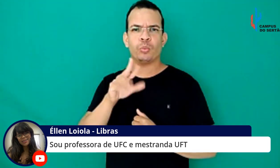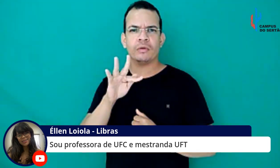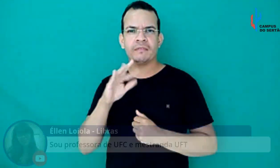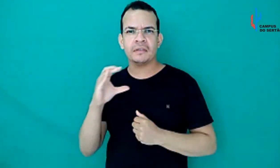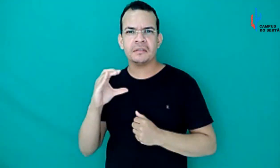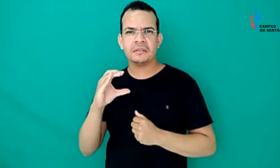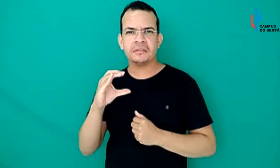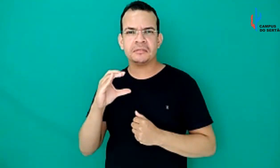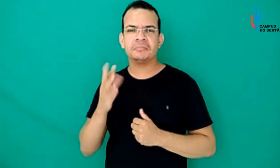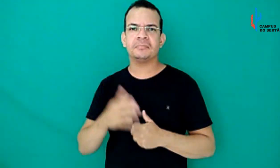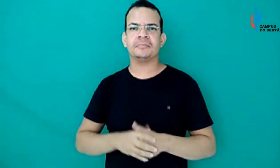UFT, não lembro o sinal,